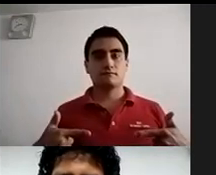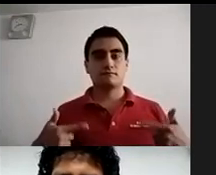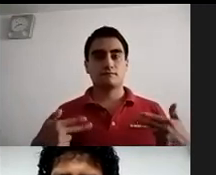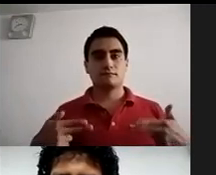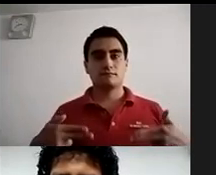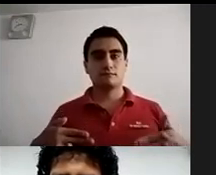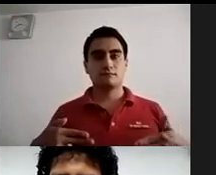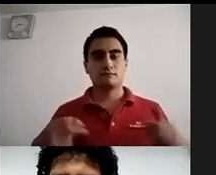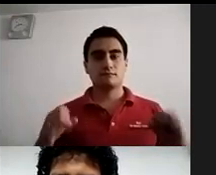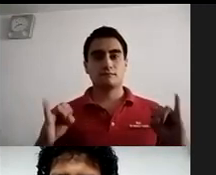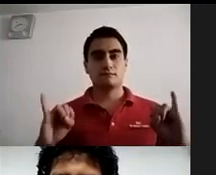vayan a entrar a sesión,